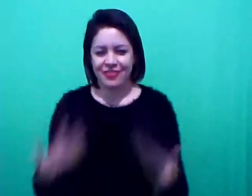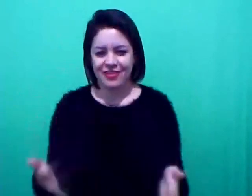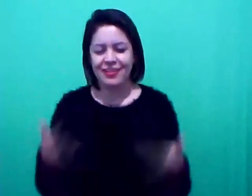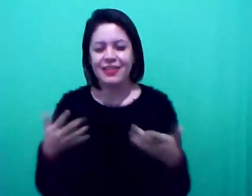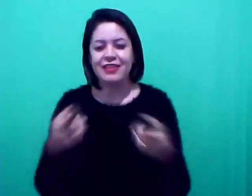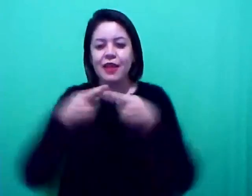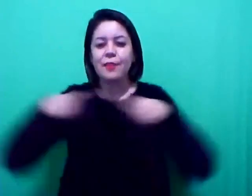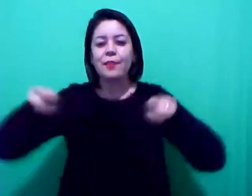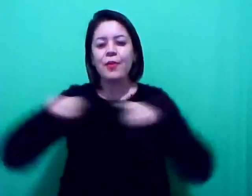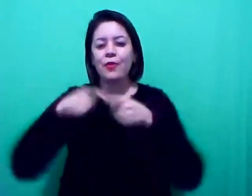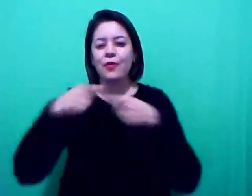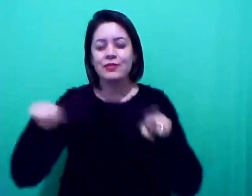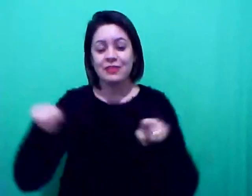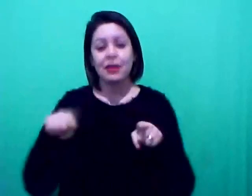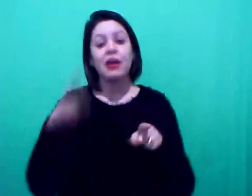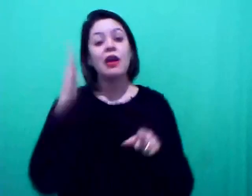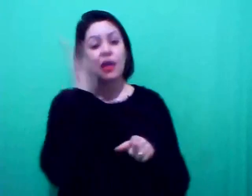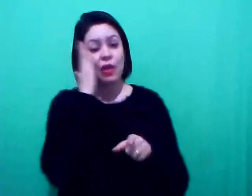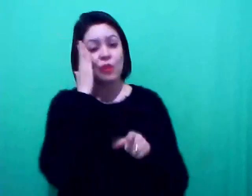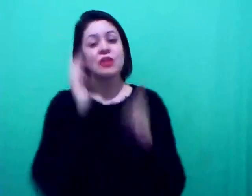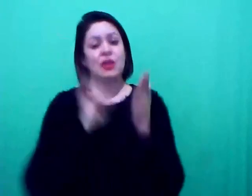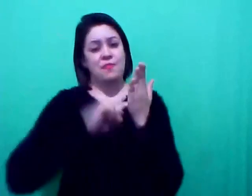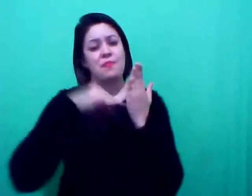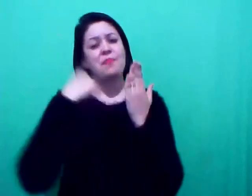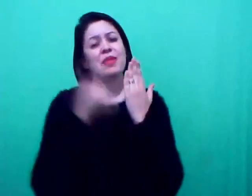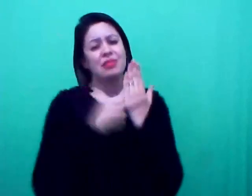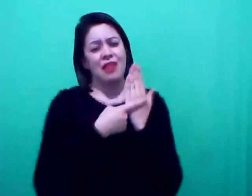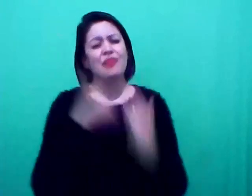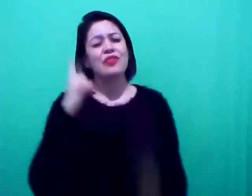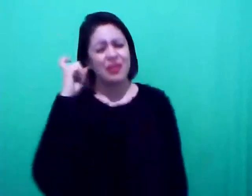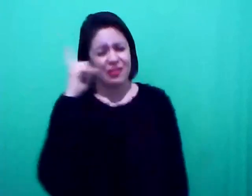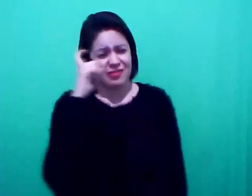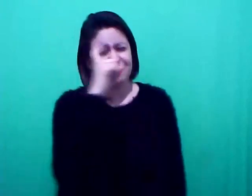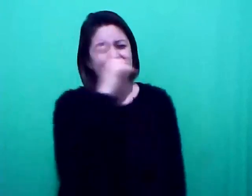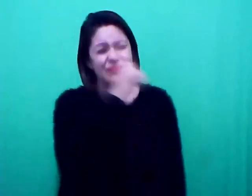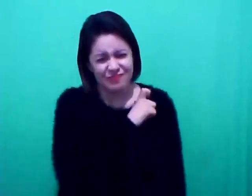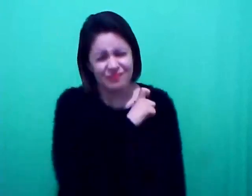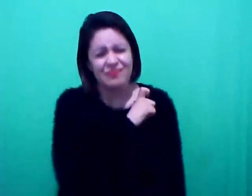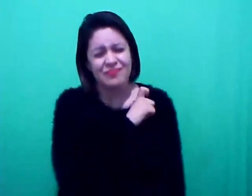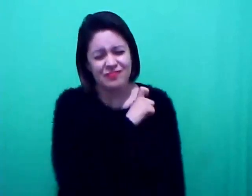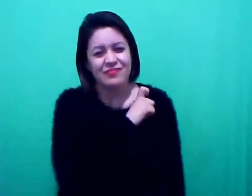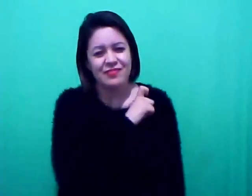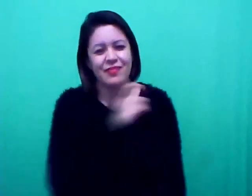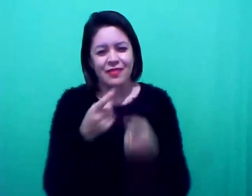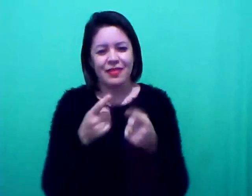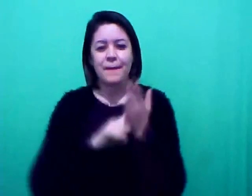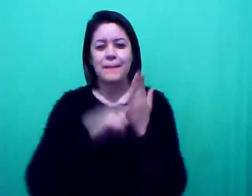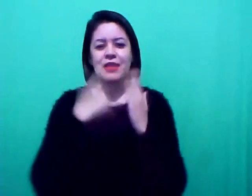muito leve, né? A música, os sinais são leves. Eu sei que é difícil de ter, né, essa tradução,